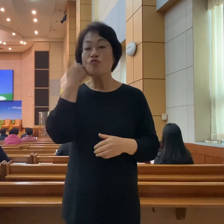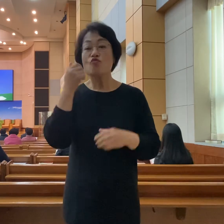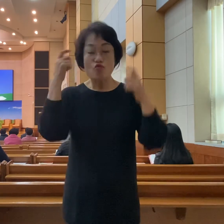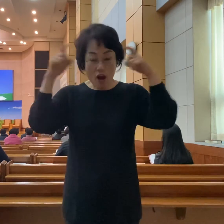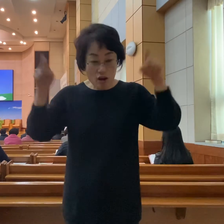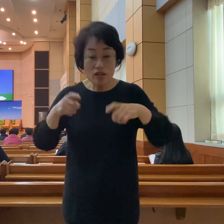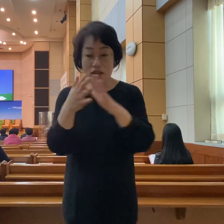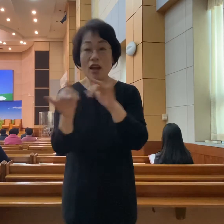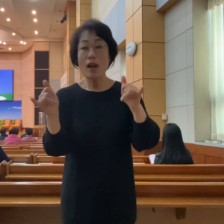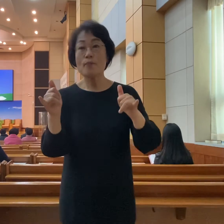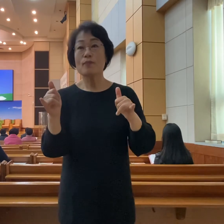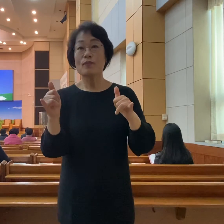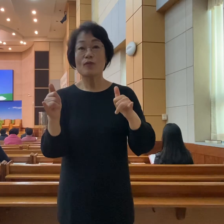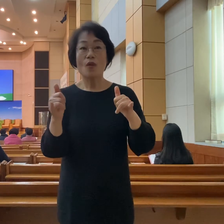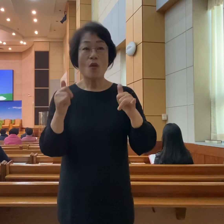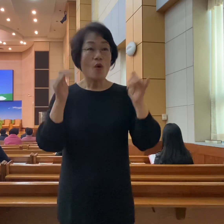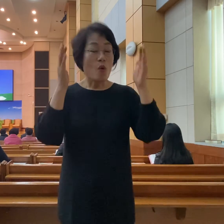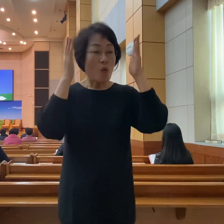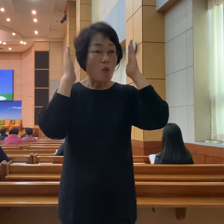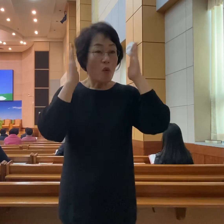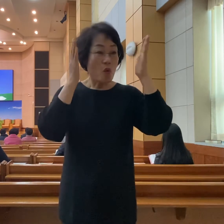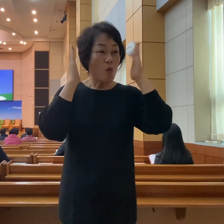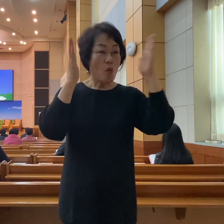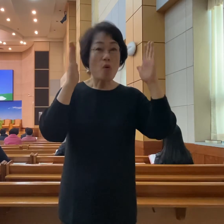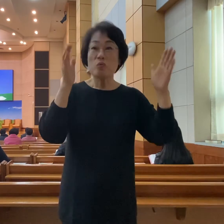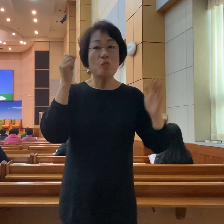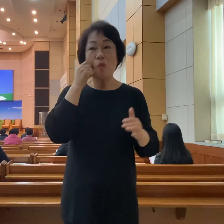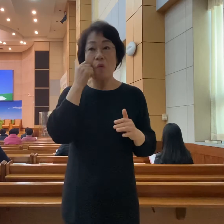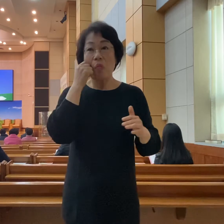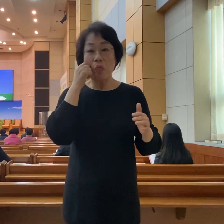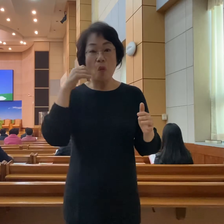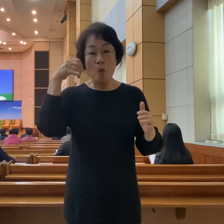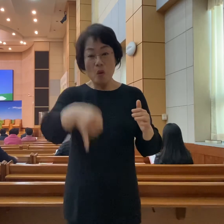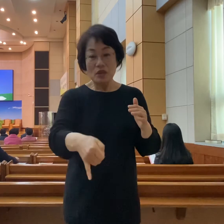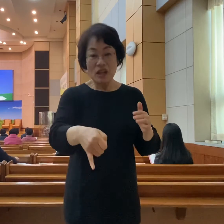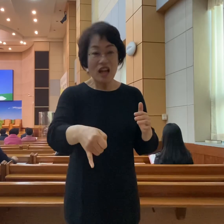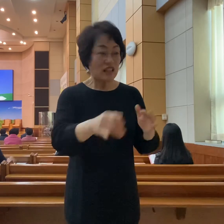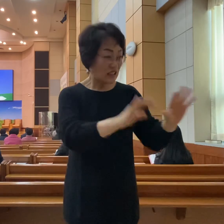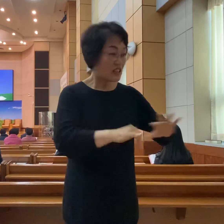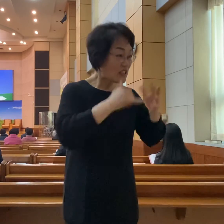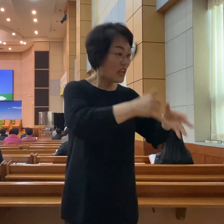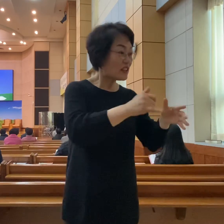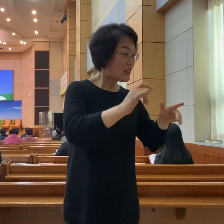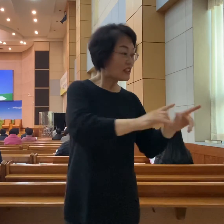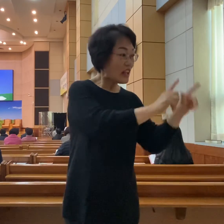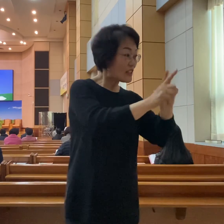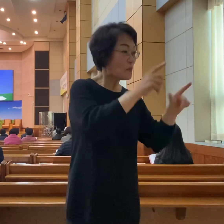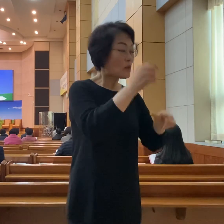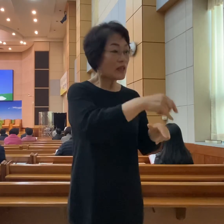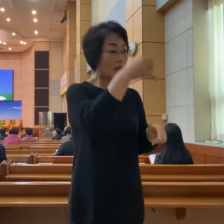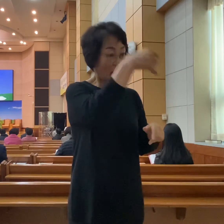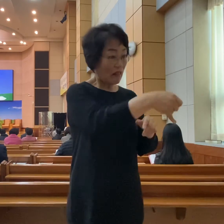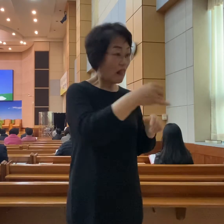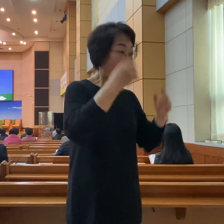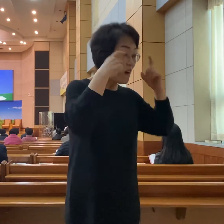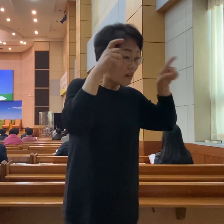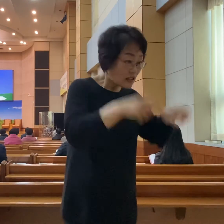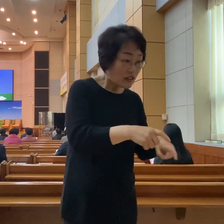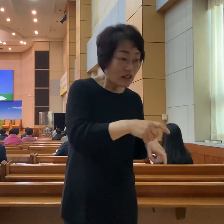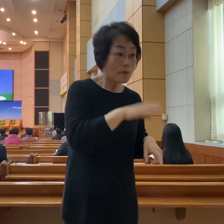사람입니까? 공부를 못하는 사람이 어리석은 사람. 세상 따라 살지 못하는 사람이 어리석은 사람입니까?